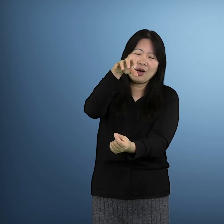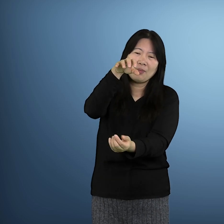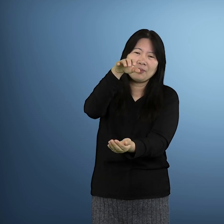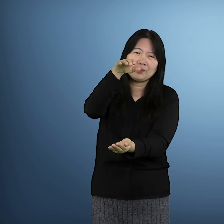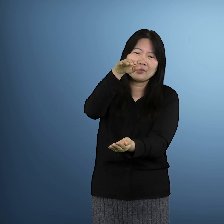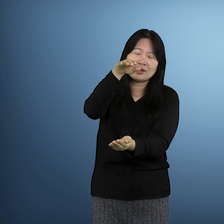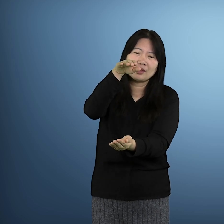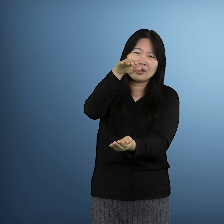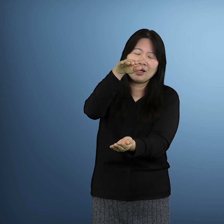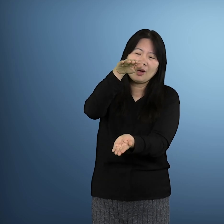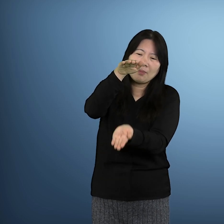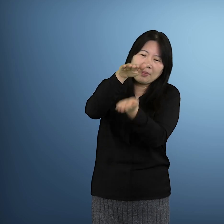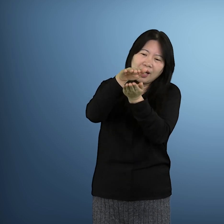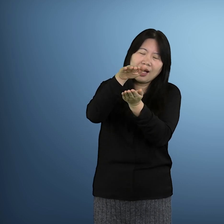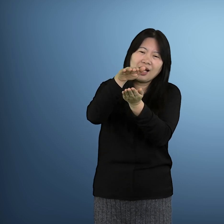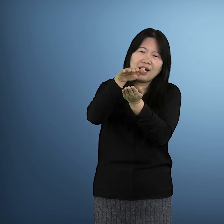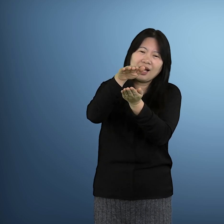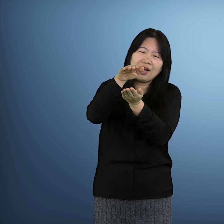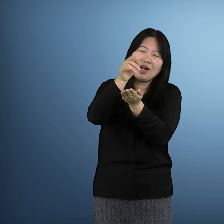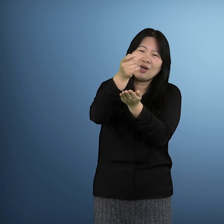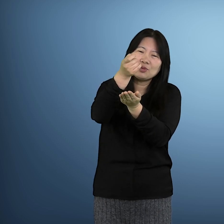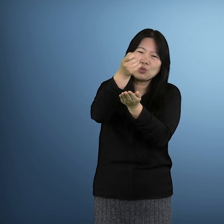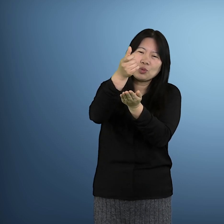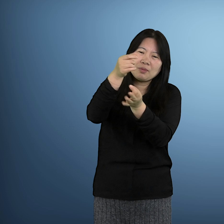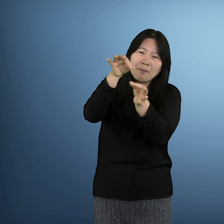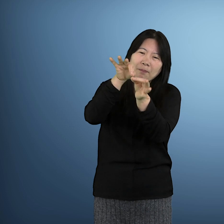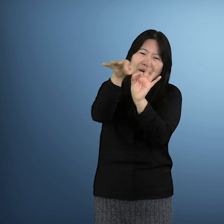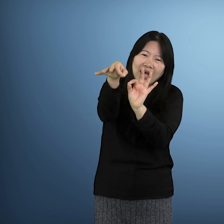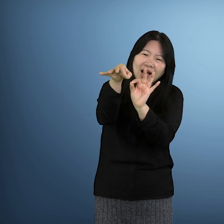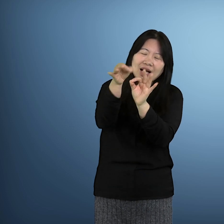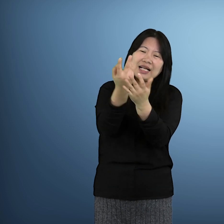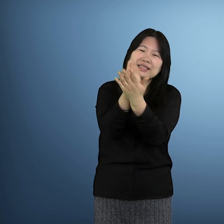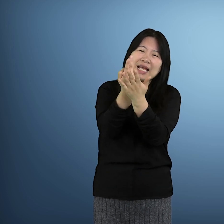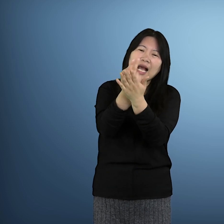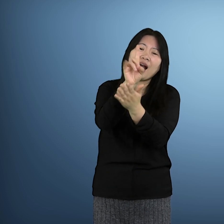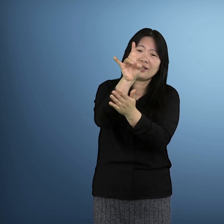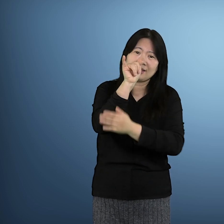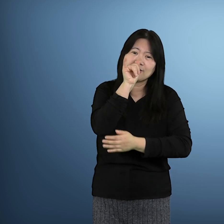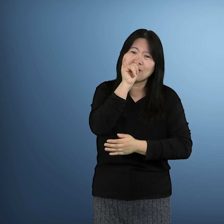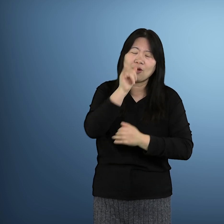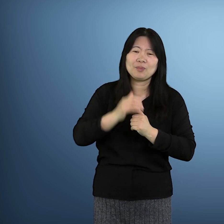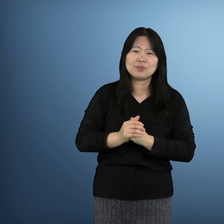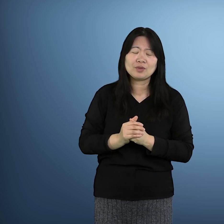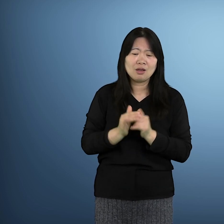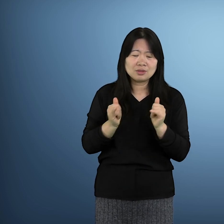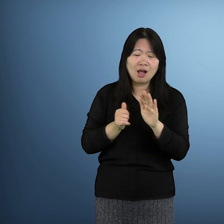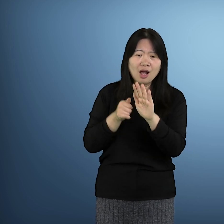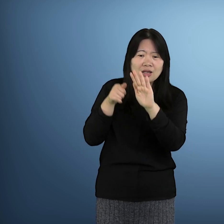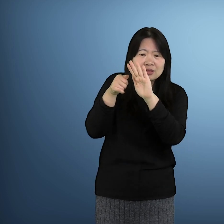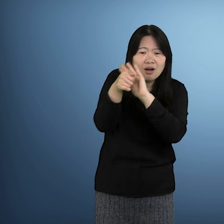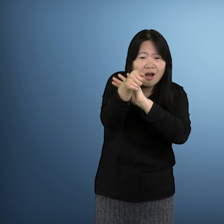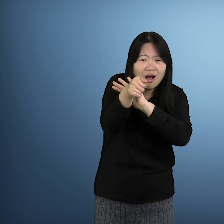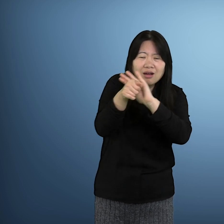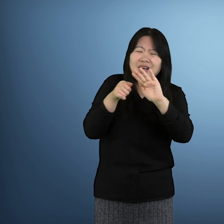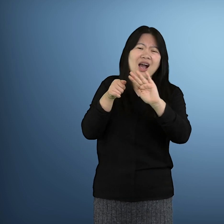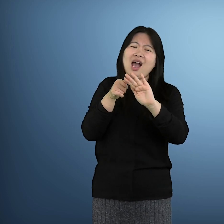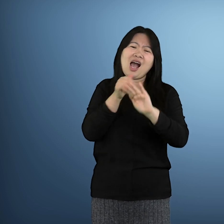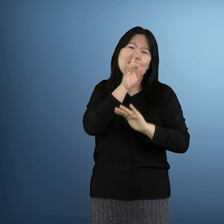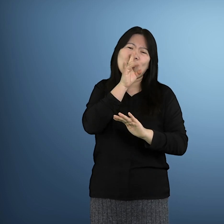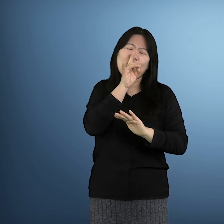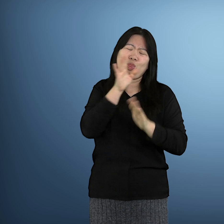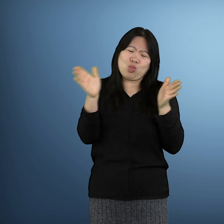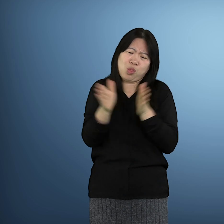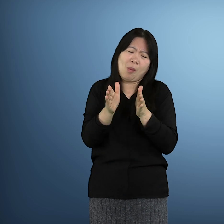찢어진 창 하나가 나 있어요. 근데 사람이 들어갈 수도 없고 나올 수도 없는